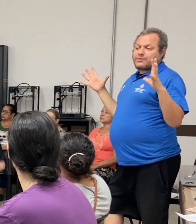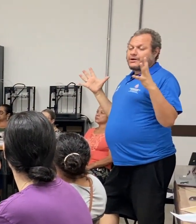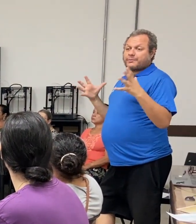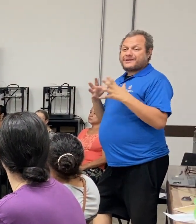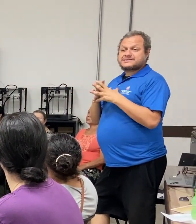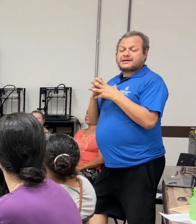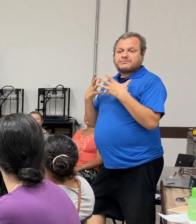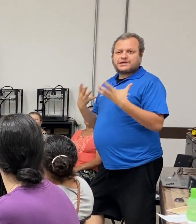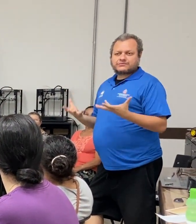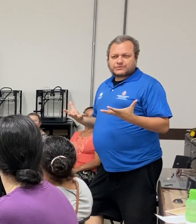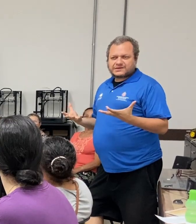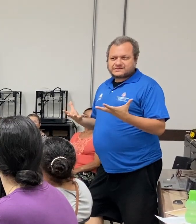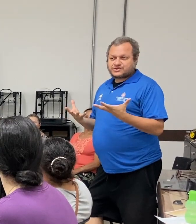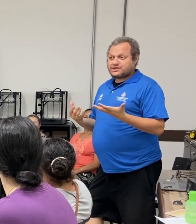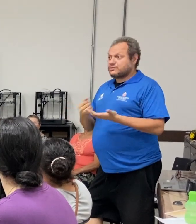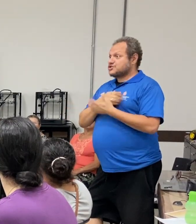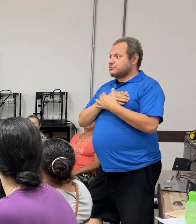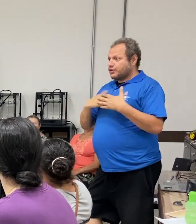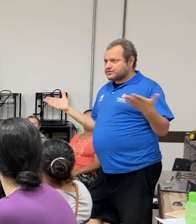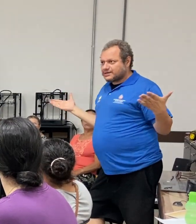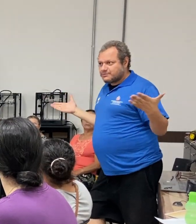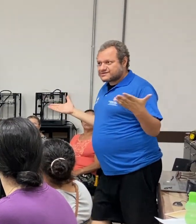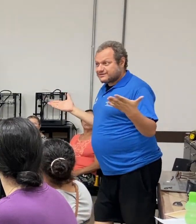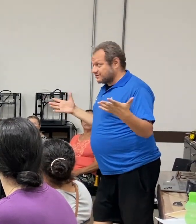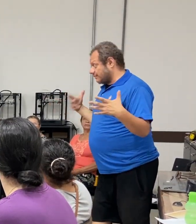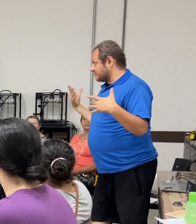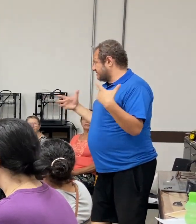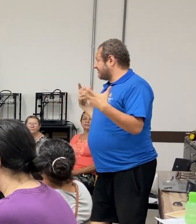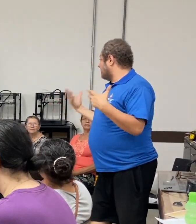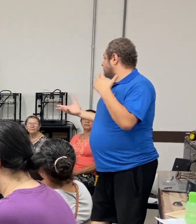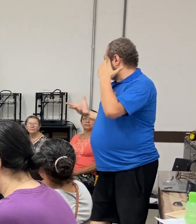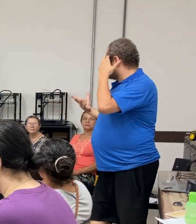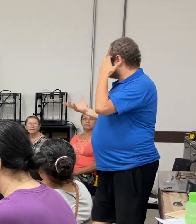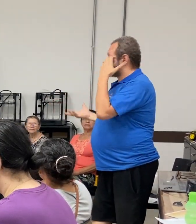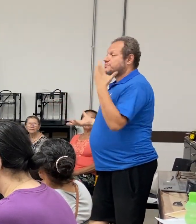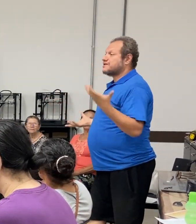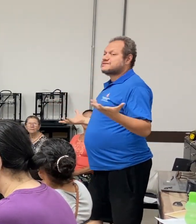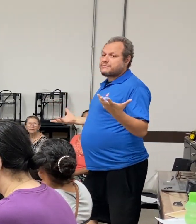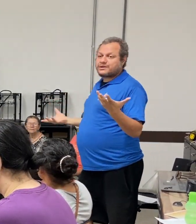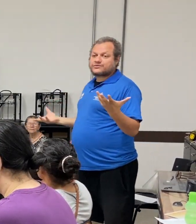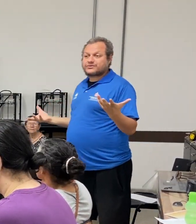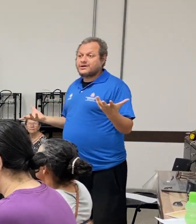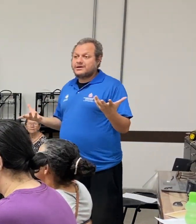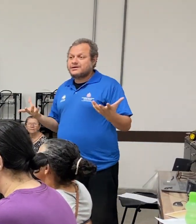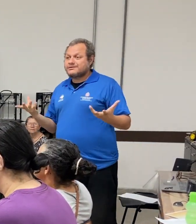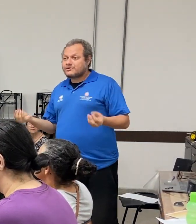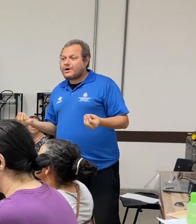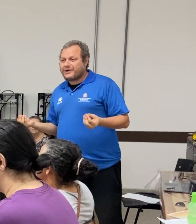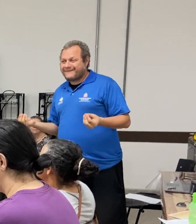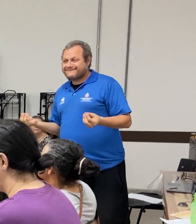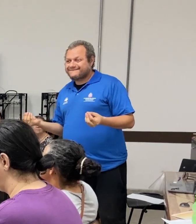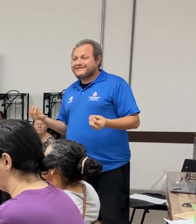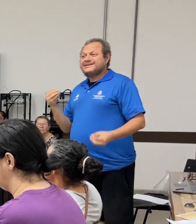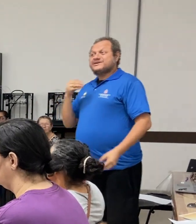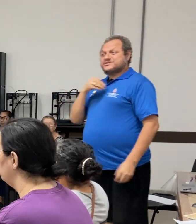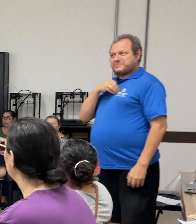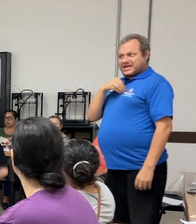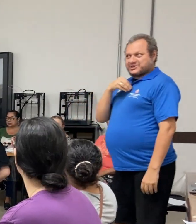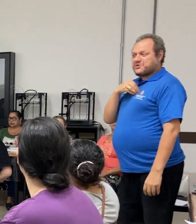era o pensamento que se tinha durante muito tempo, se teve esse tipo de pensamento? Qual é?